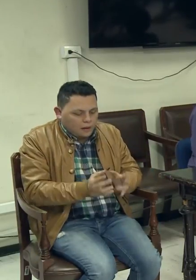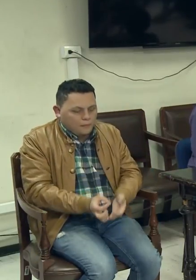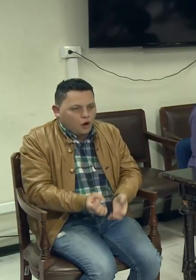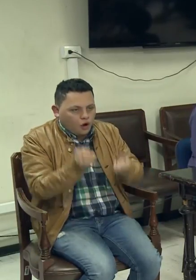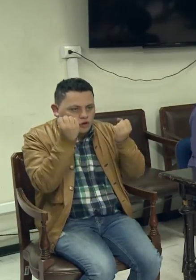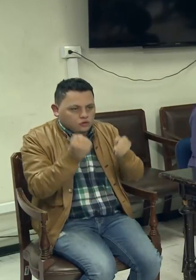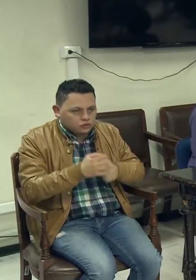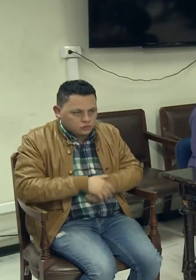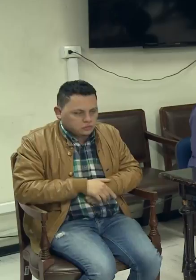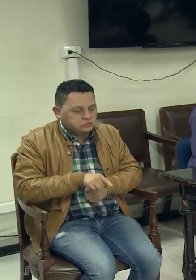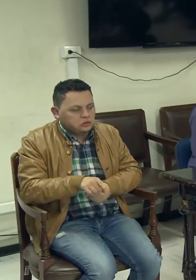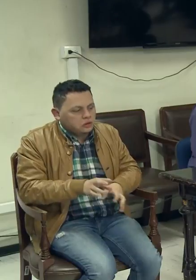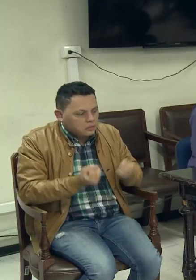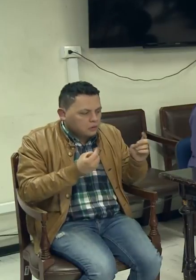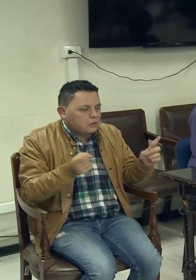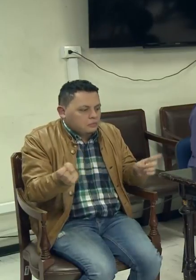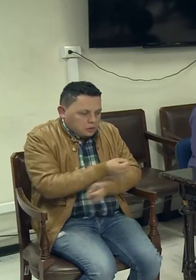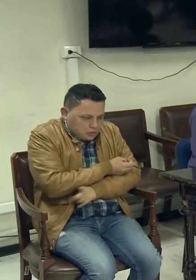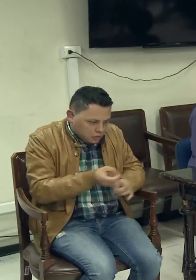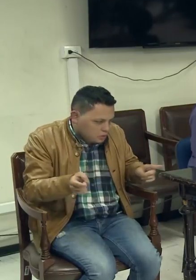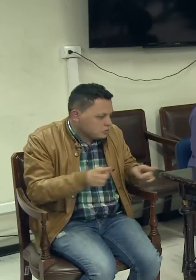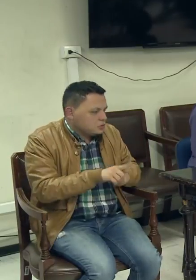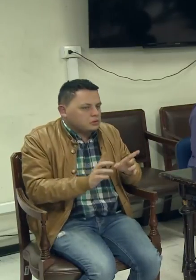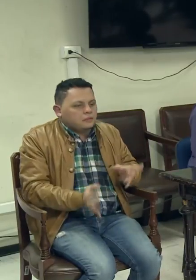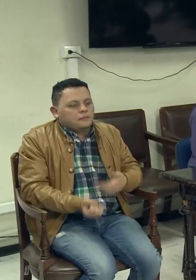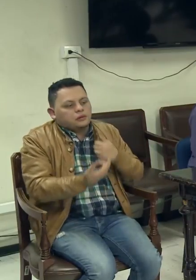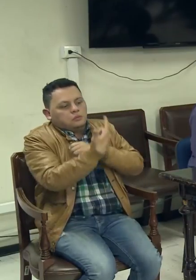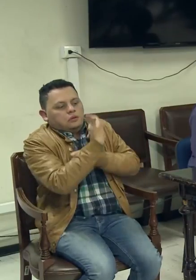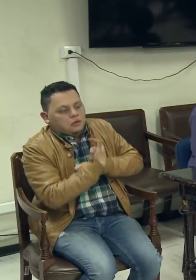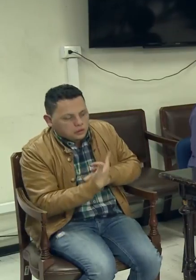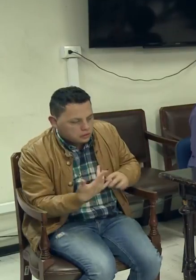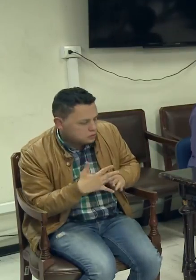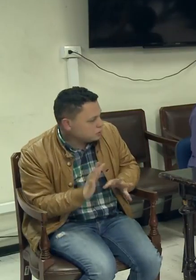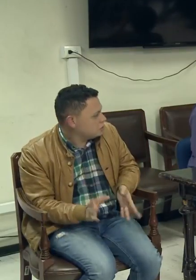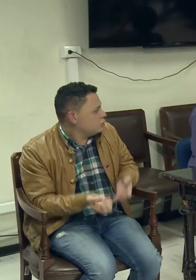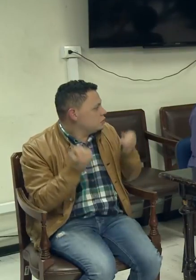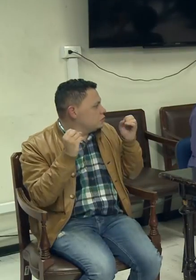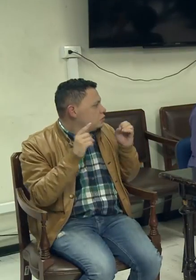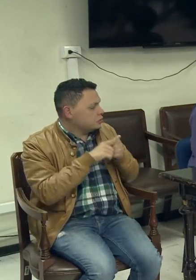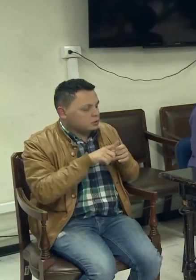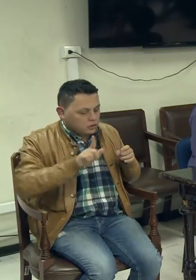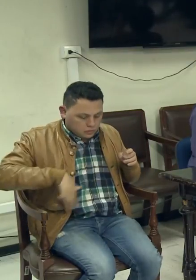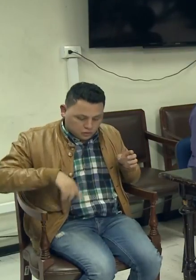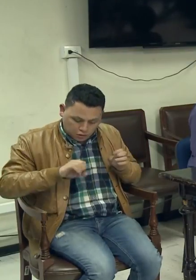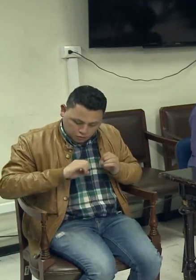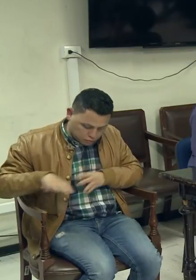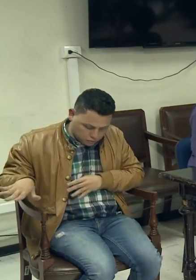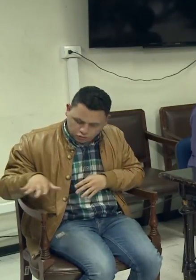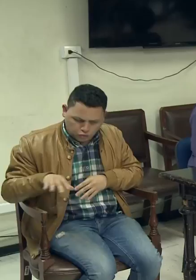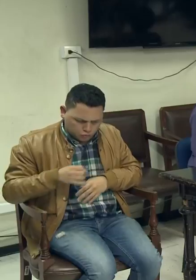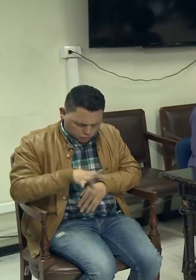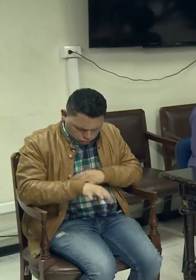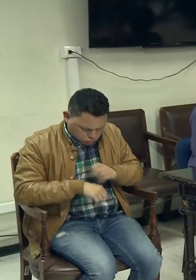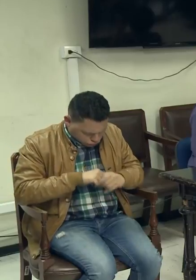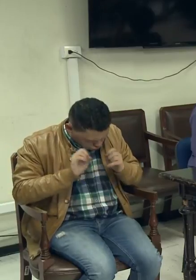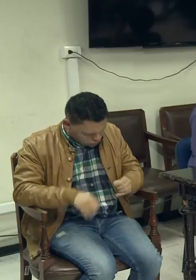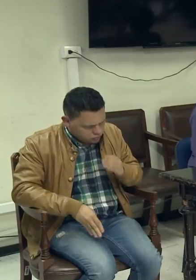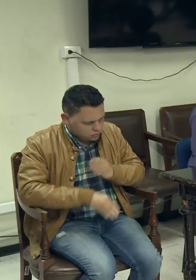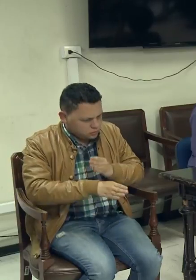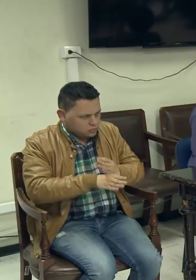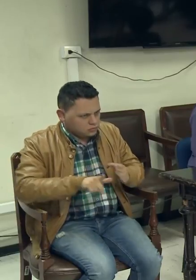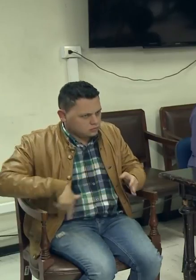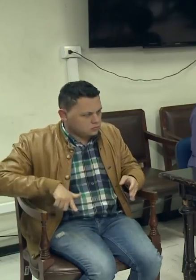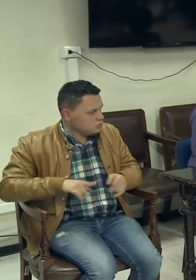Se había salvado de una paliza, se había salvado del control, se había salvado de dejar la escuela. Tiene 14 años. Lo